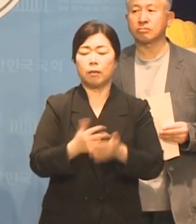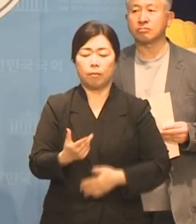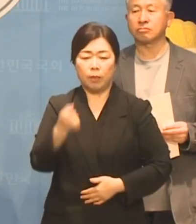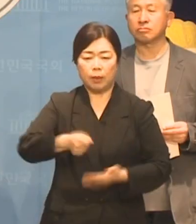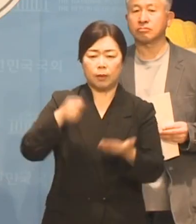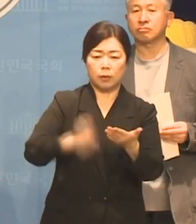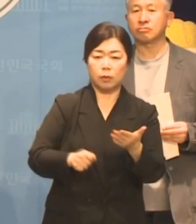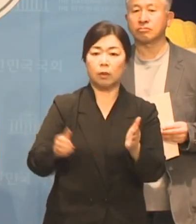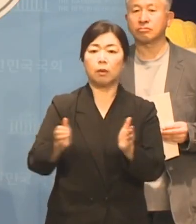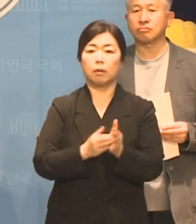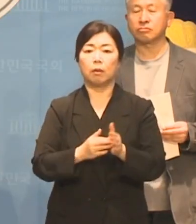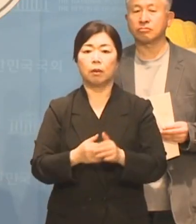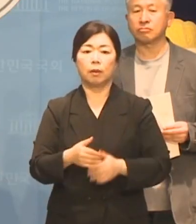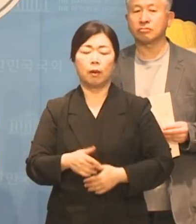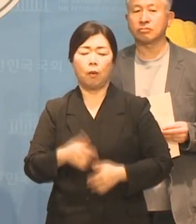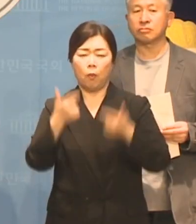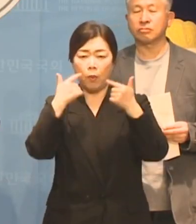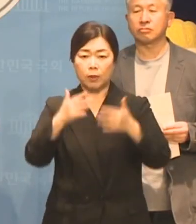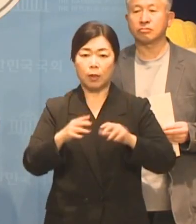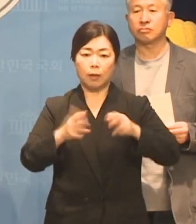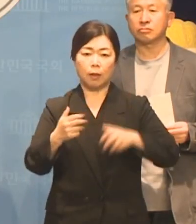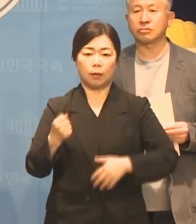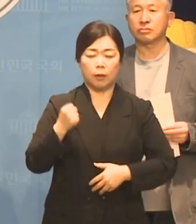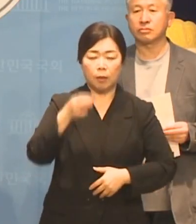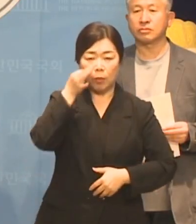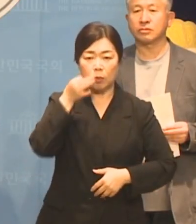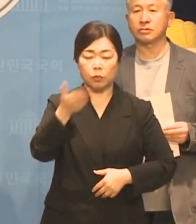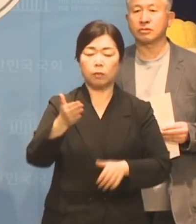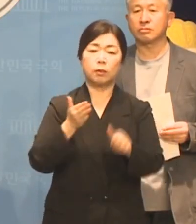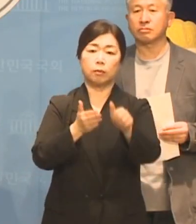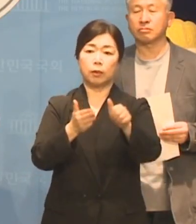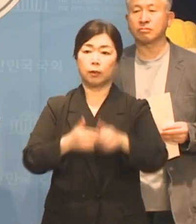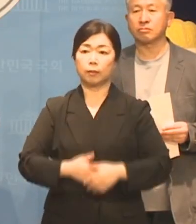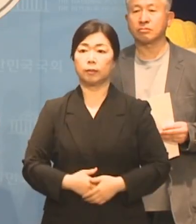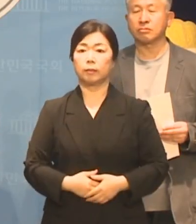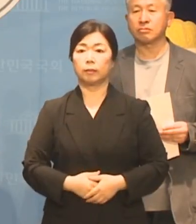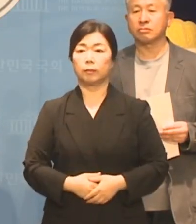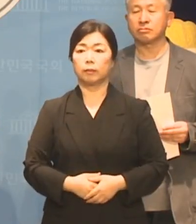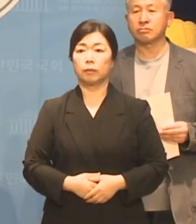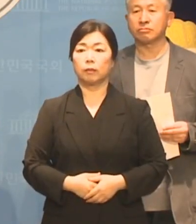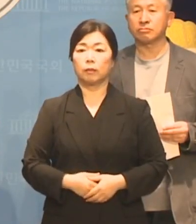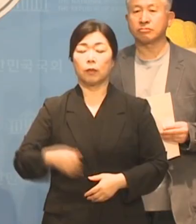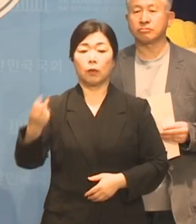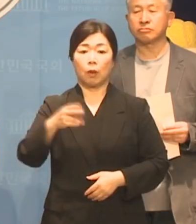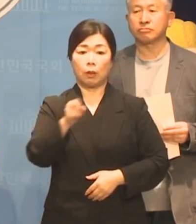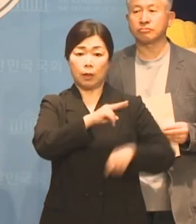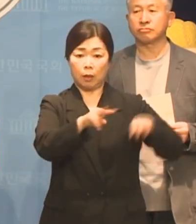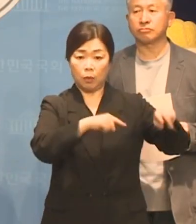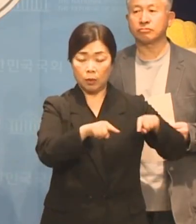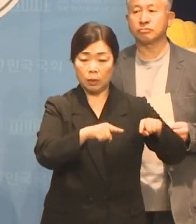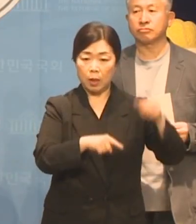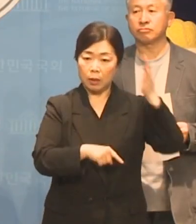강력한 경종을 울려주실 것을 요청합니다. 또한